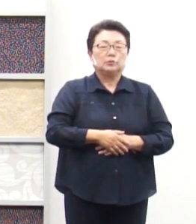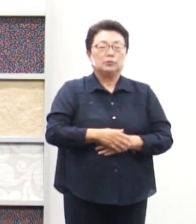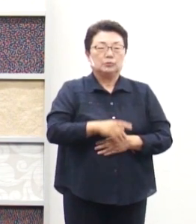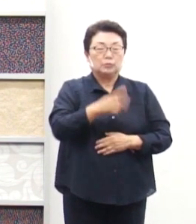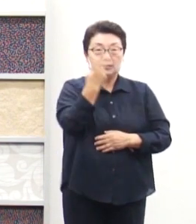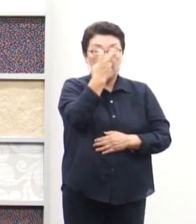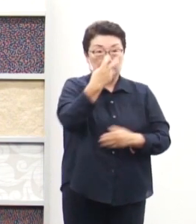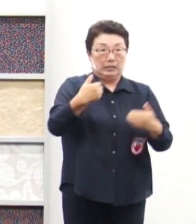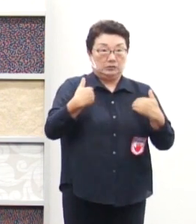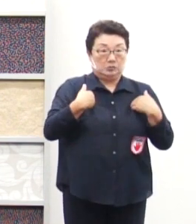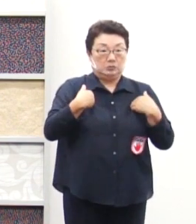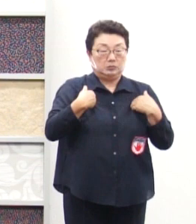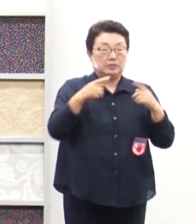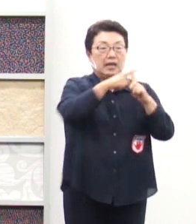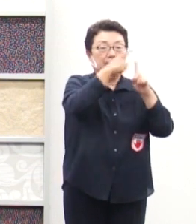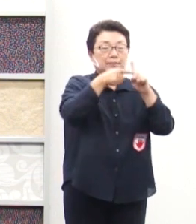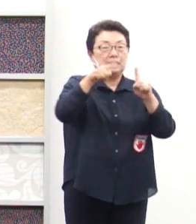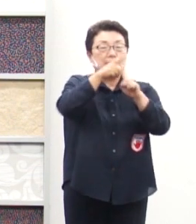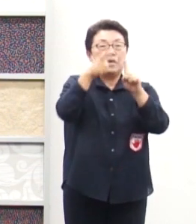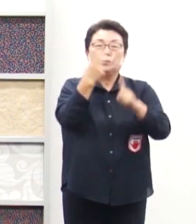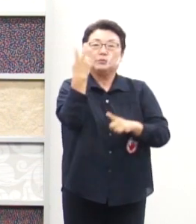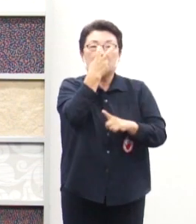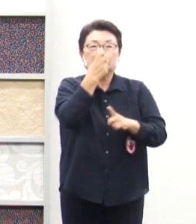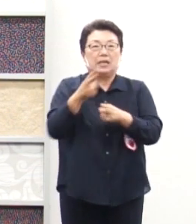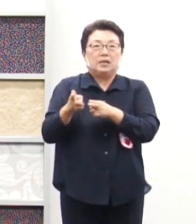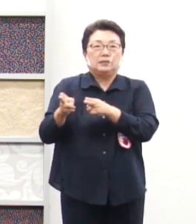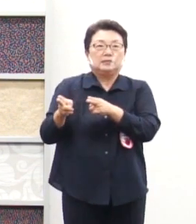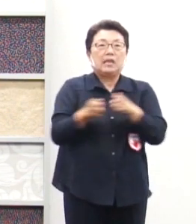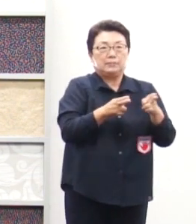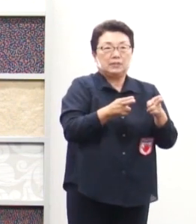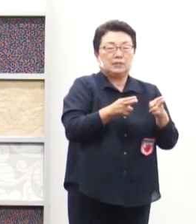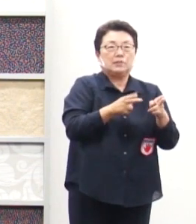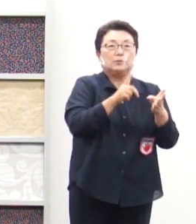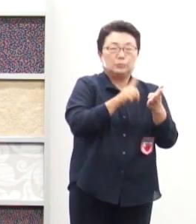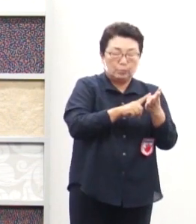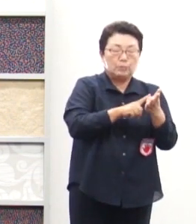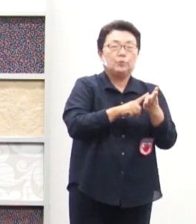するべくですね、PCR 検査機器の整備を含め